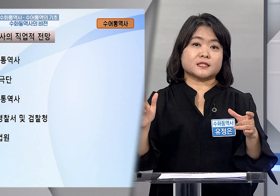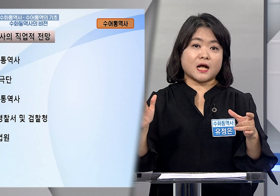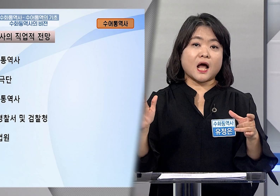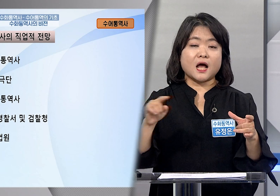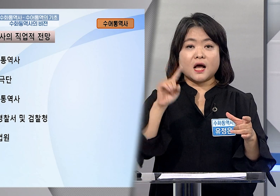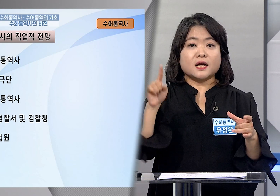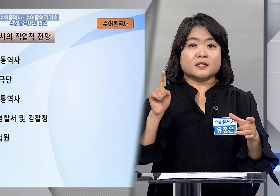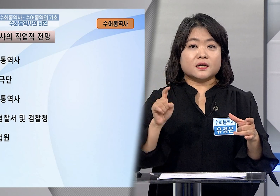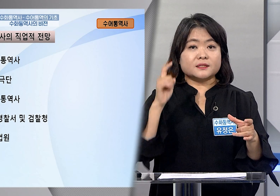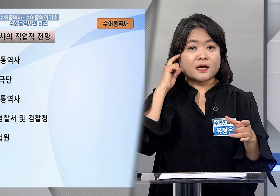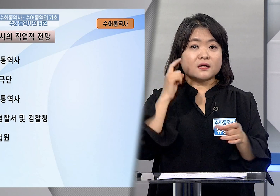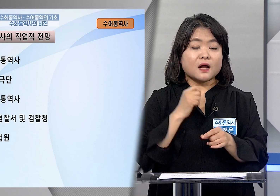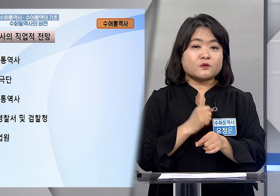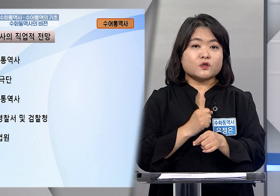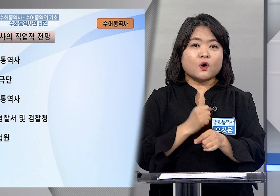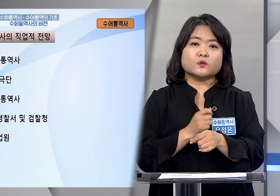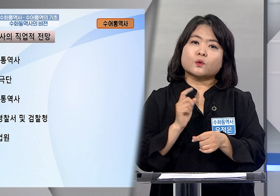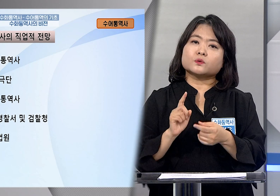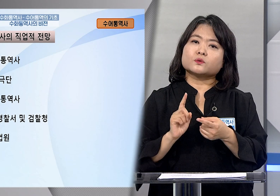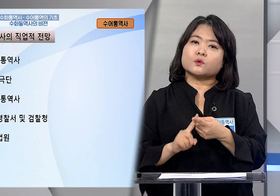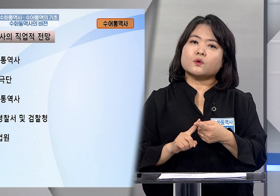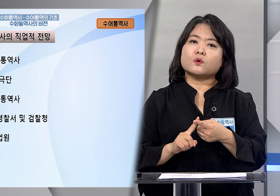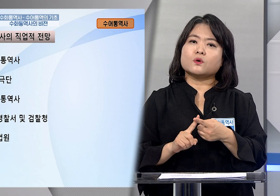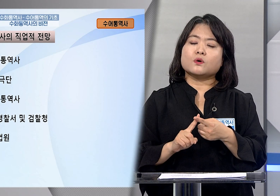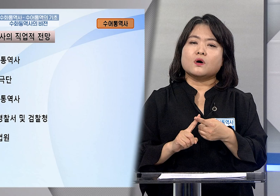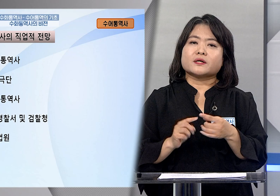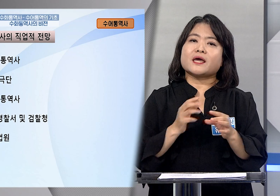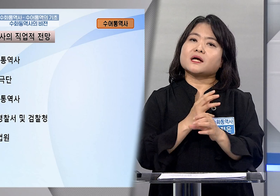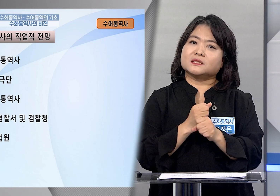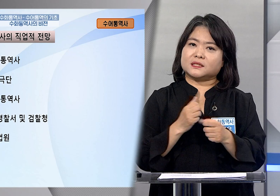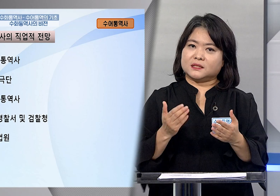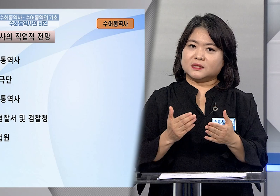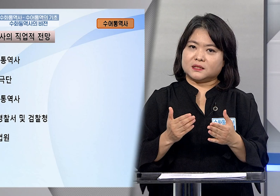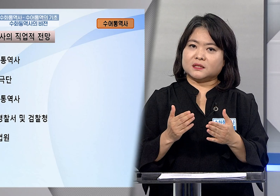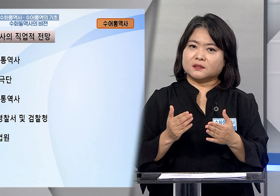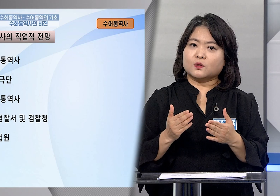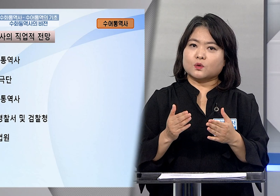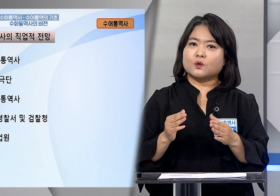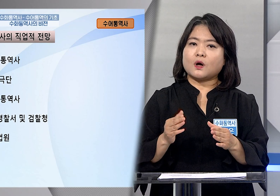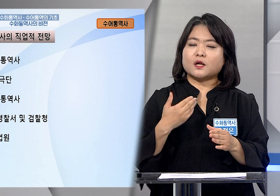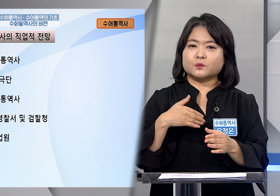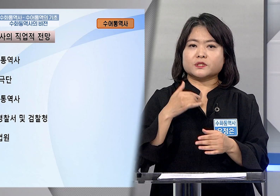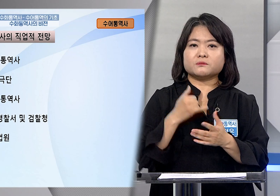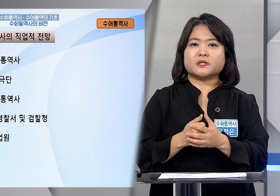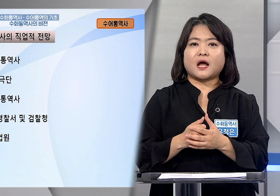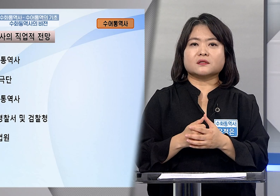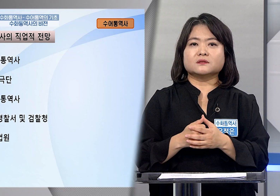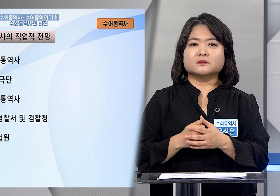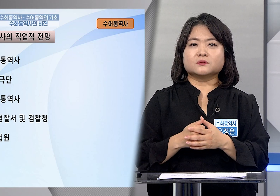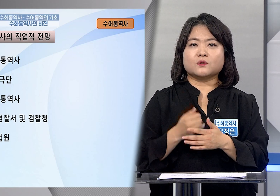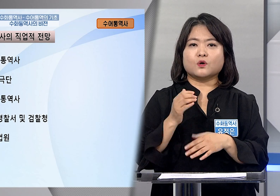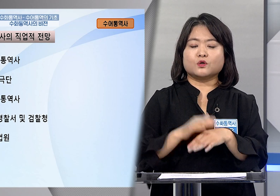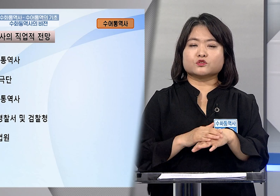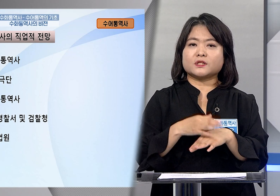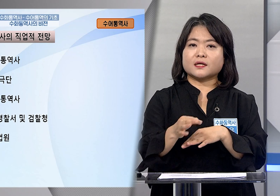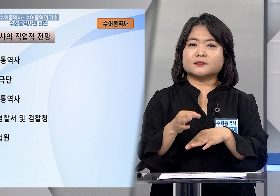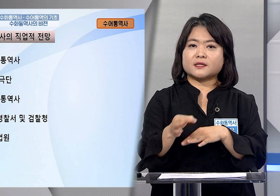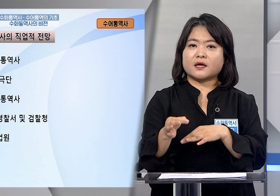않을까 생각을 하고요. 이것도 계약직인 걸로 알고 있습니다. 이거는 수당제의